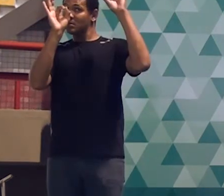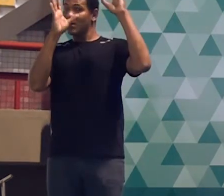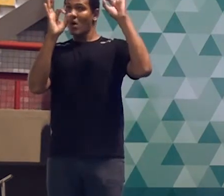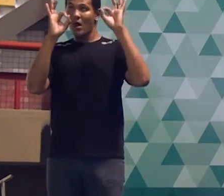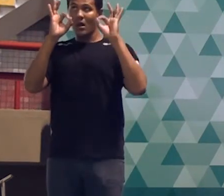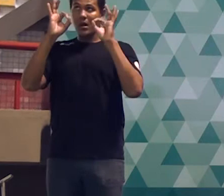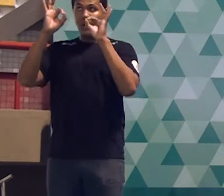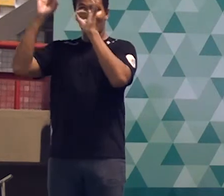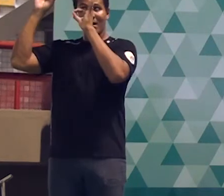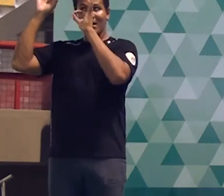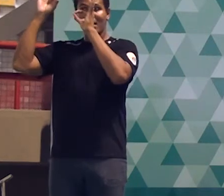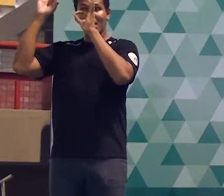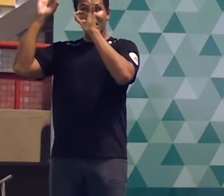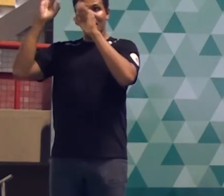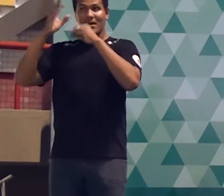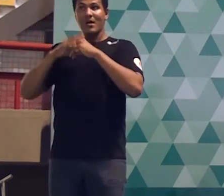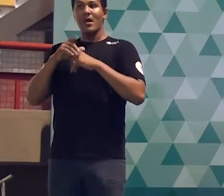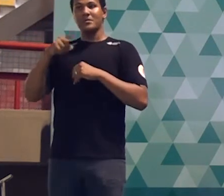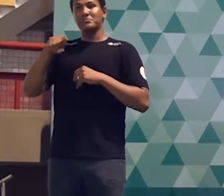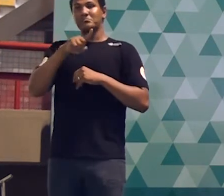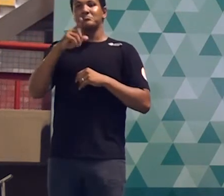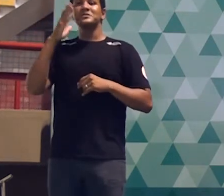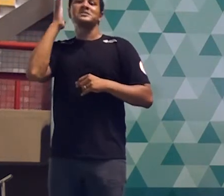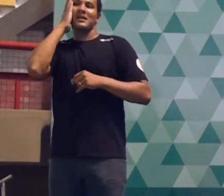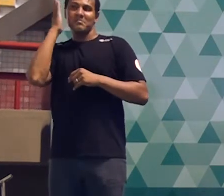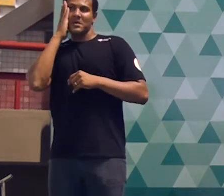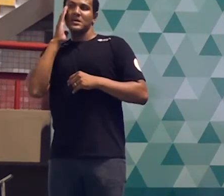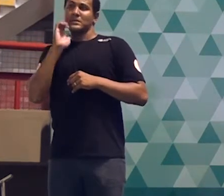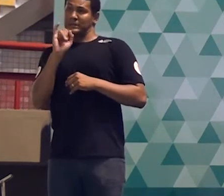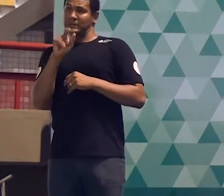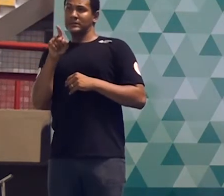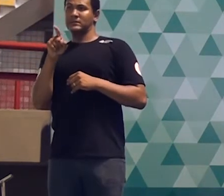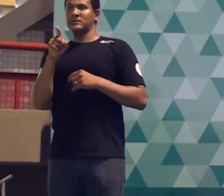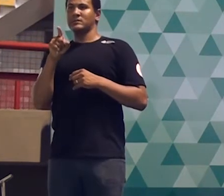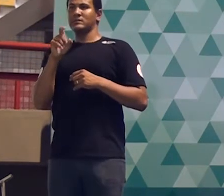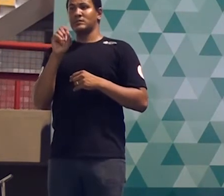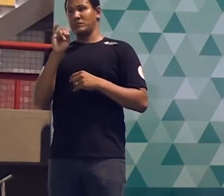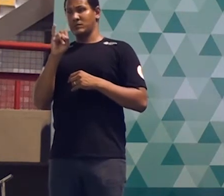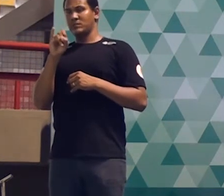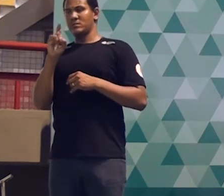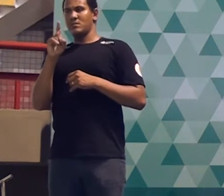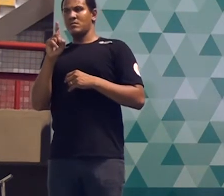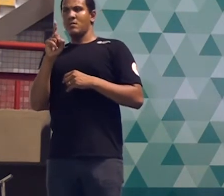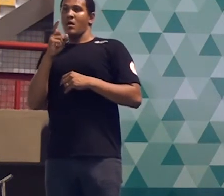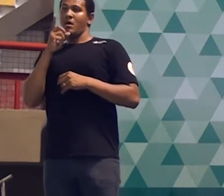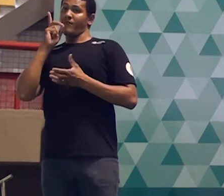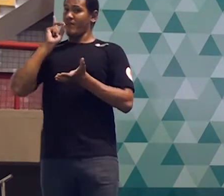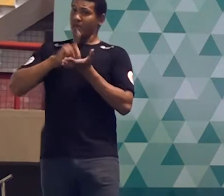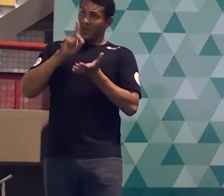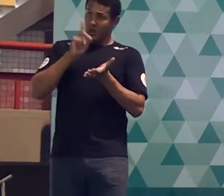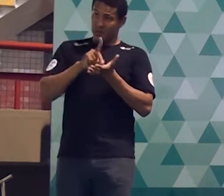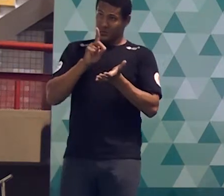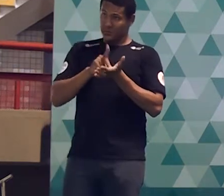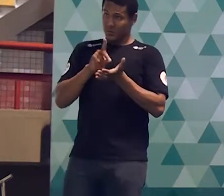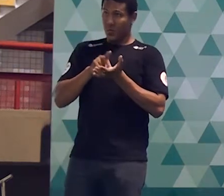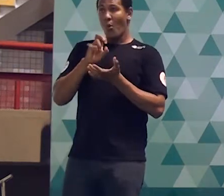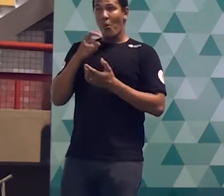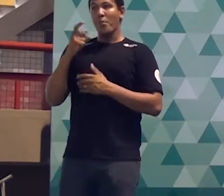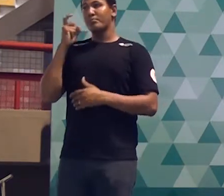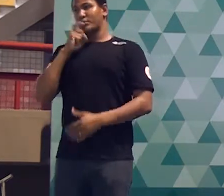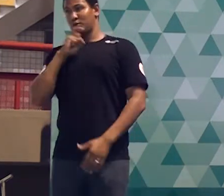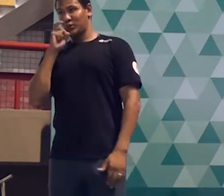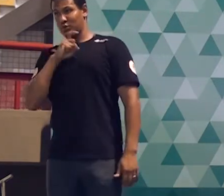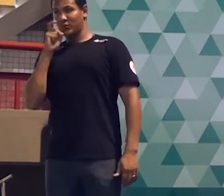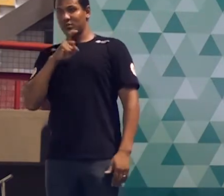olha, você vai saber se ela está dizendo a verdade, se lembrando para onde foi, ou se ela está